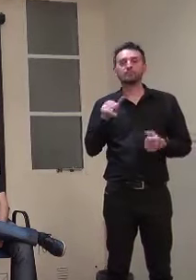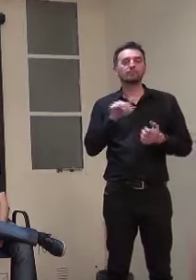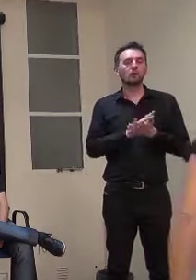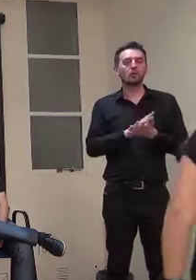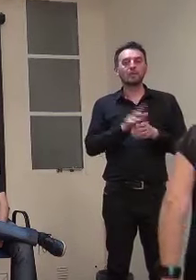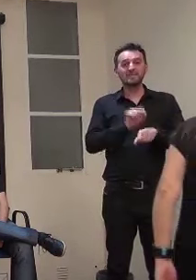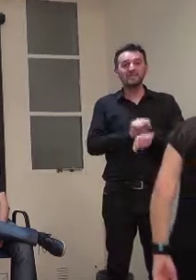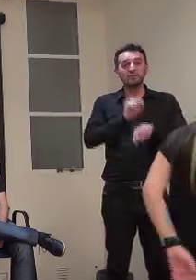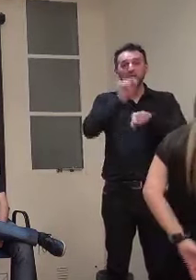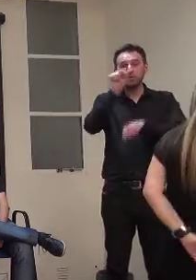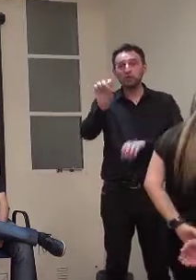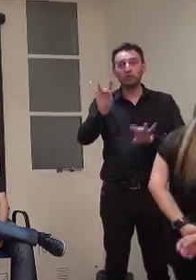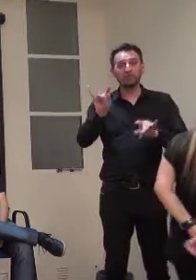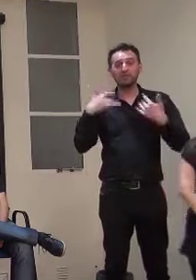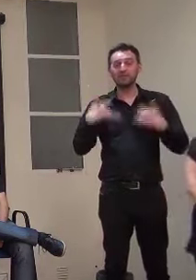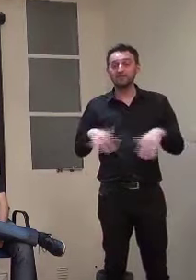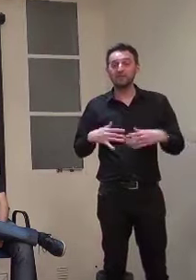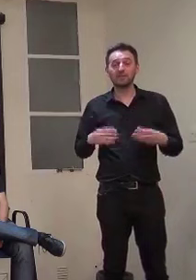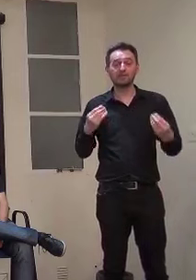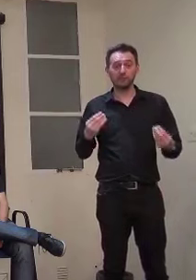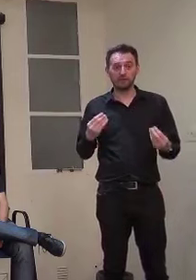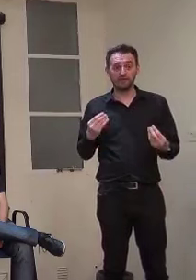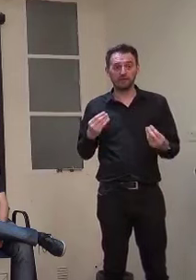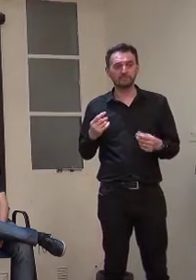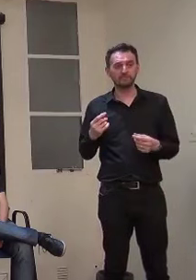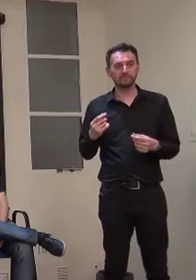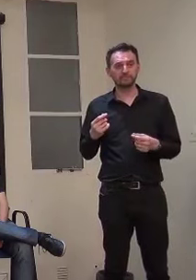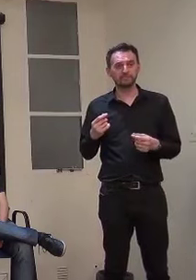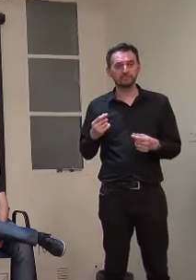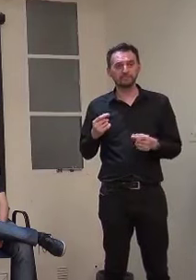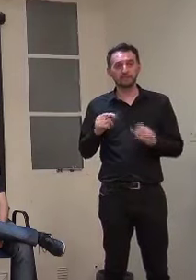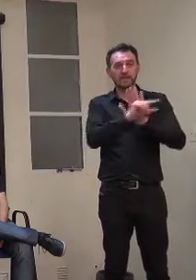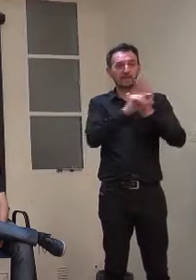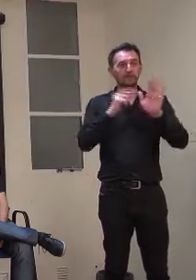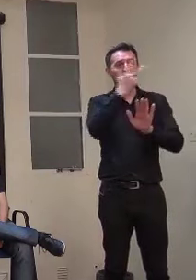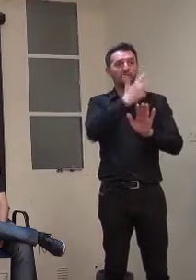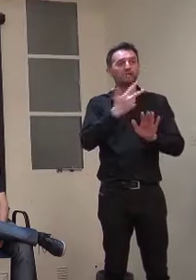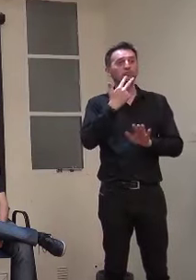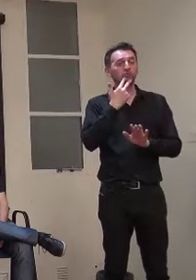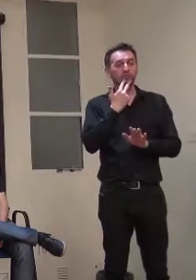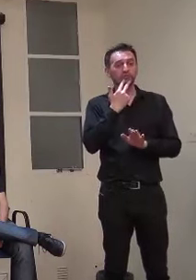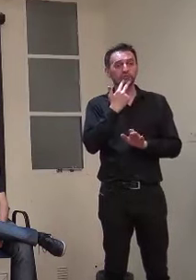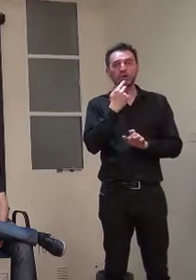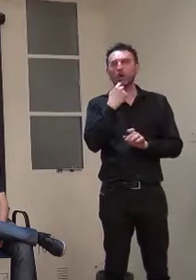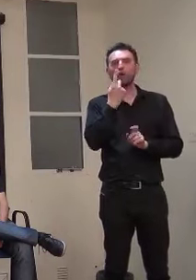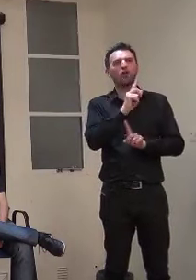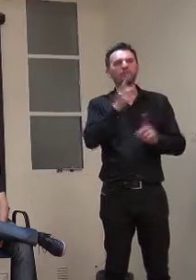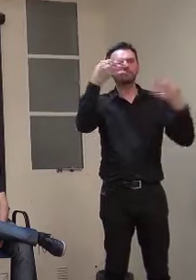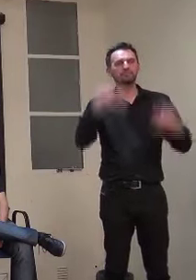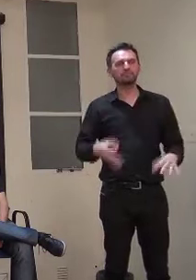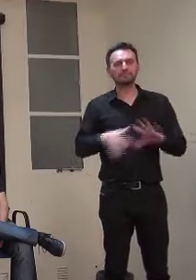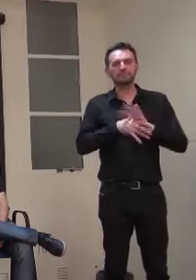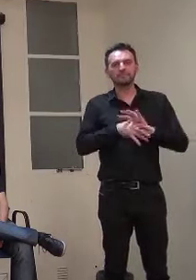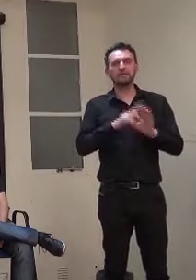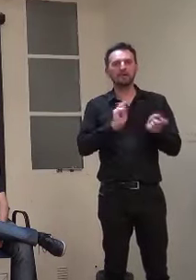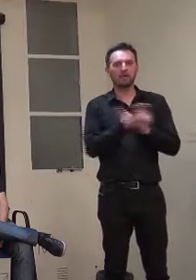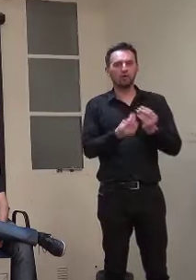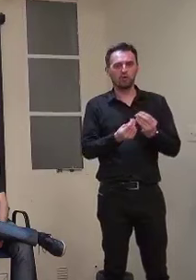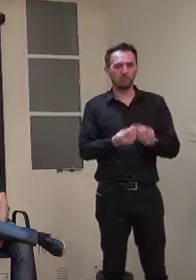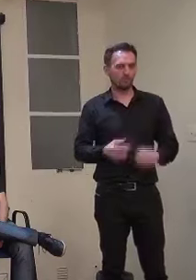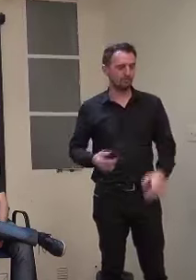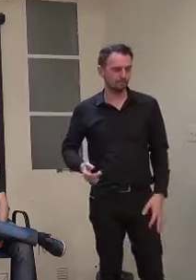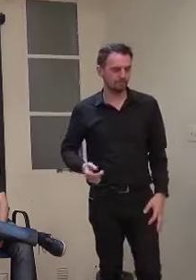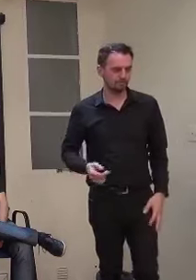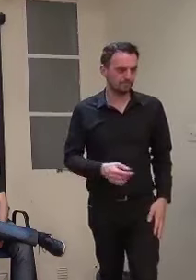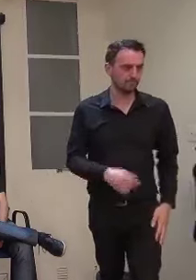inflación sigue siendo difícil porque la resolución 311 tampoco es exactamente como debe hacerse entonces